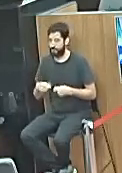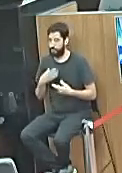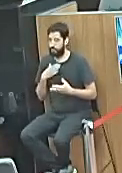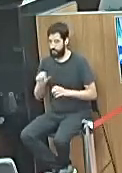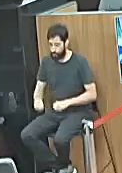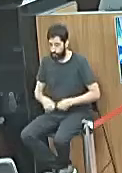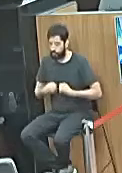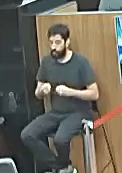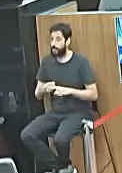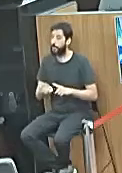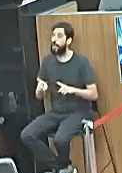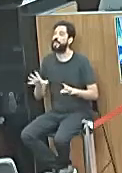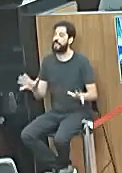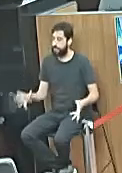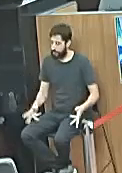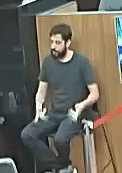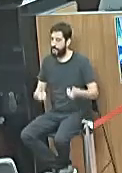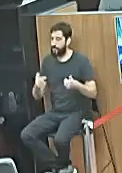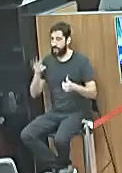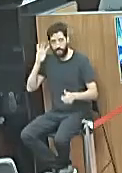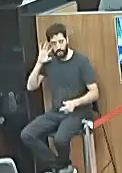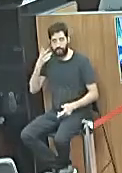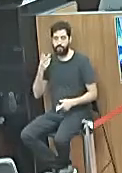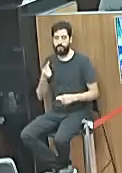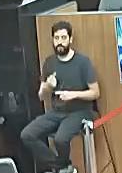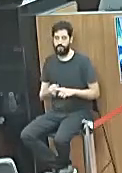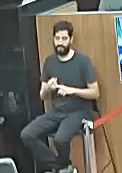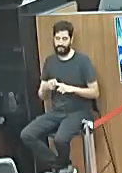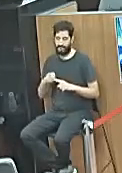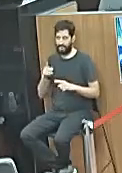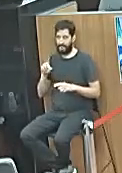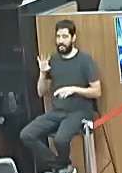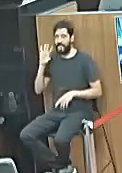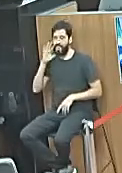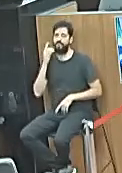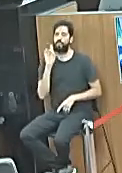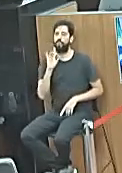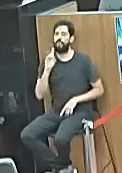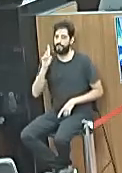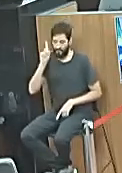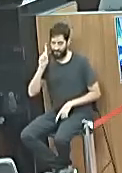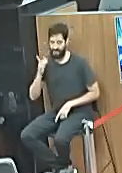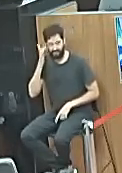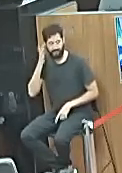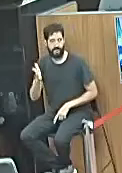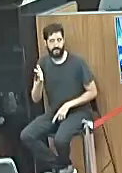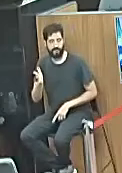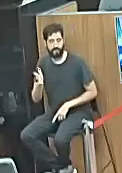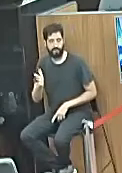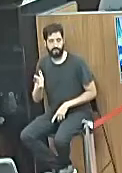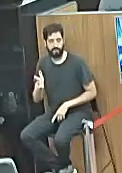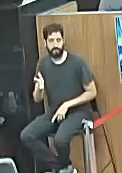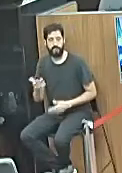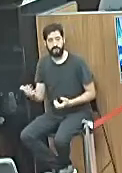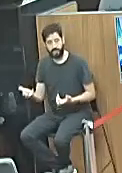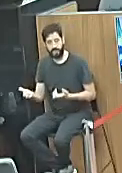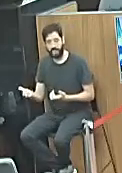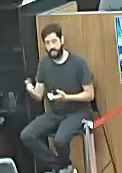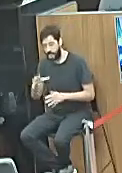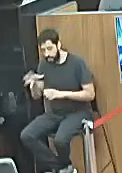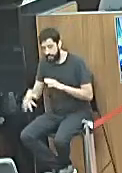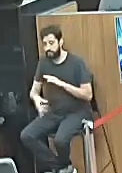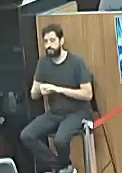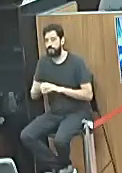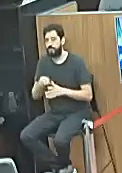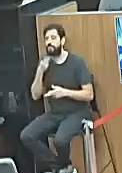quais ela geralmente a melhor decisão que é muito fácil decidir sozinho e falar vai ser isso é então eu queria reforçar